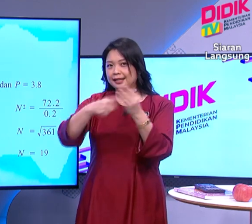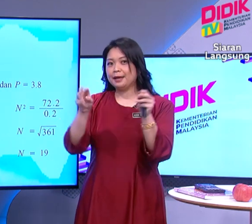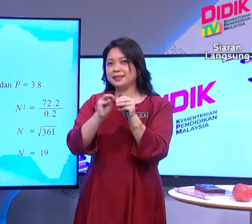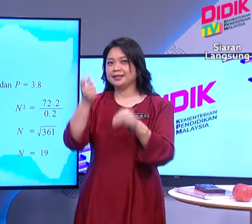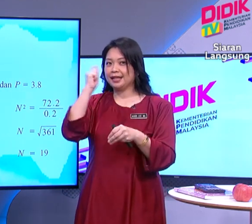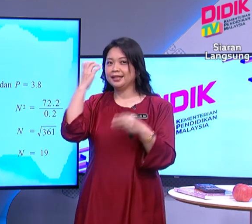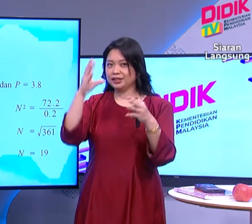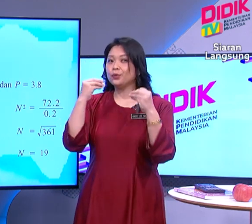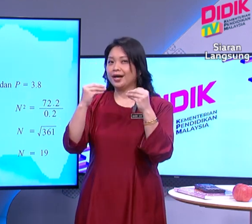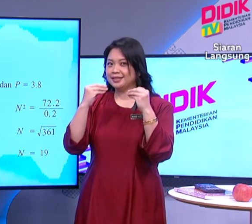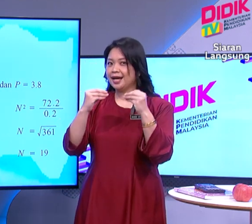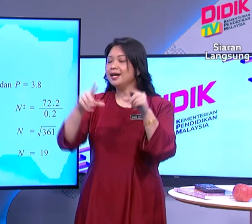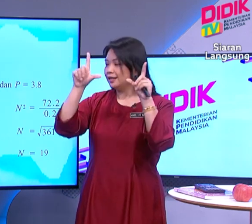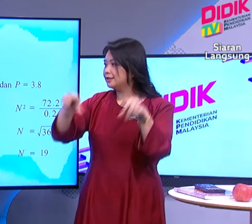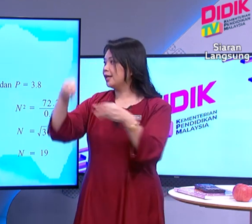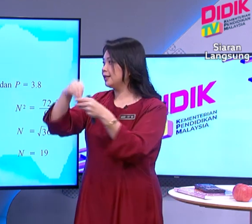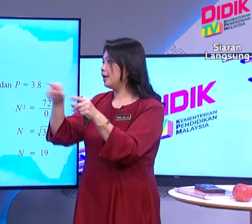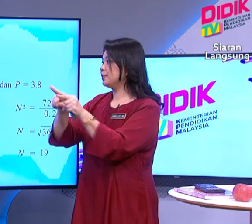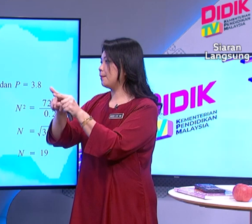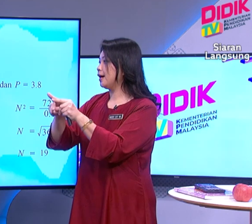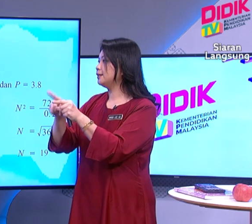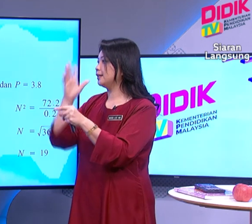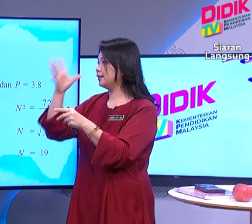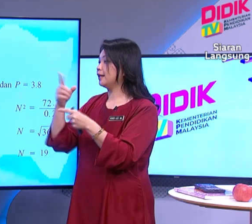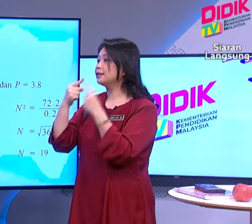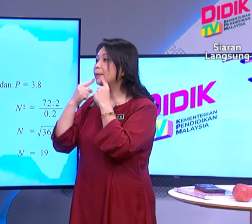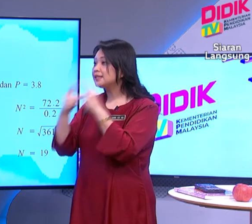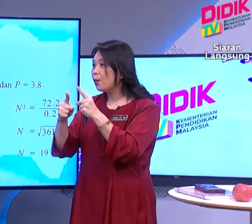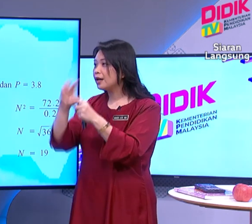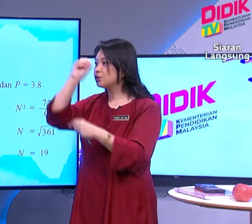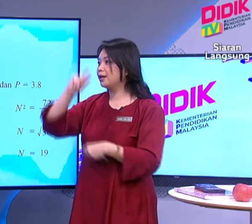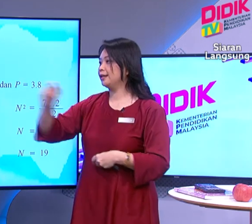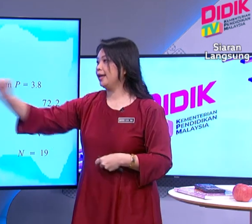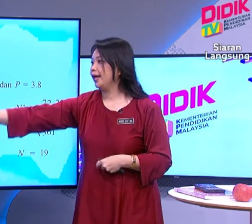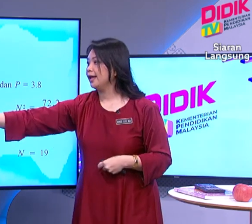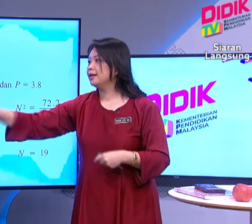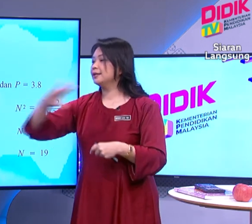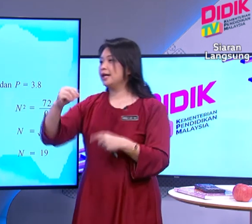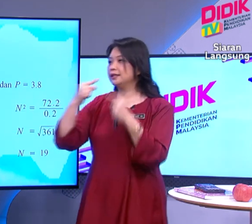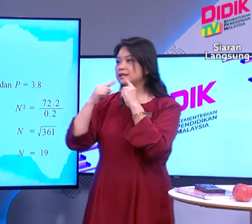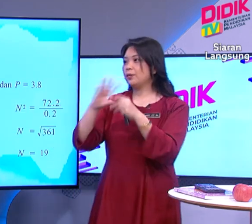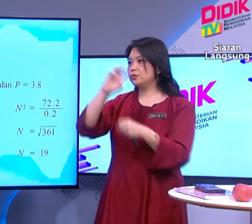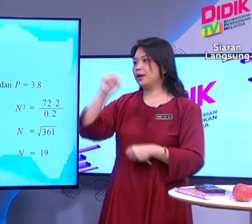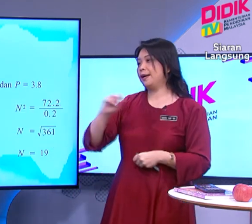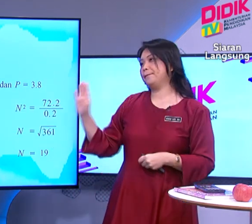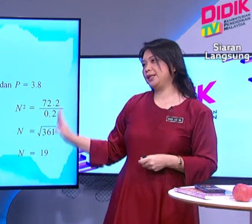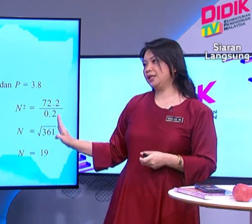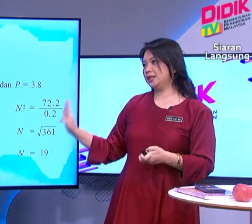nilai macan patience kuajak retak dalam persamaan dan kita akan dapat Jawa soalan e&k jawab soalan di